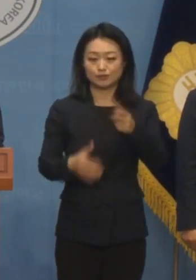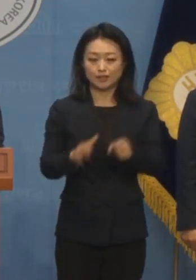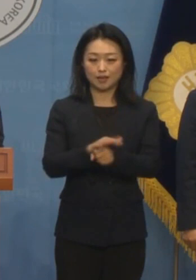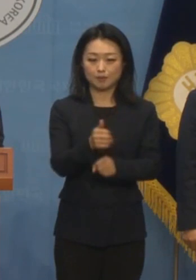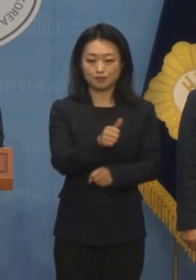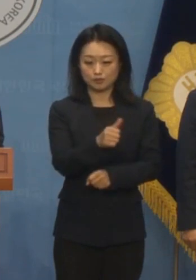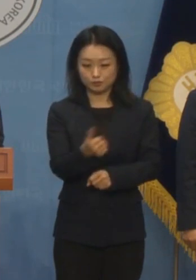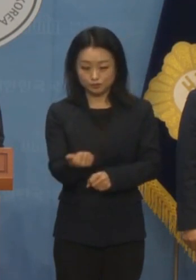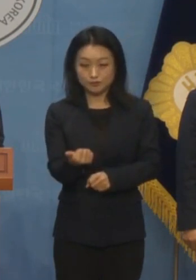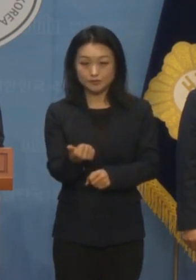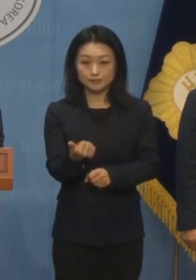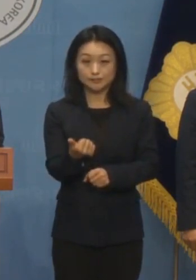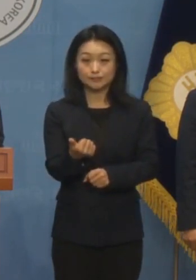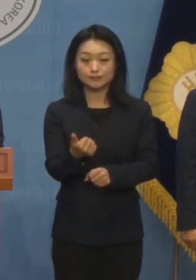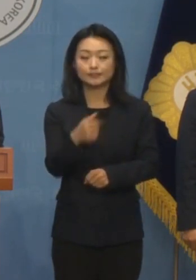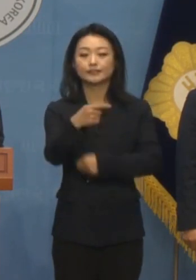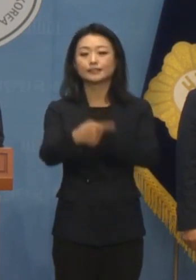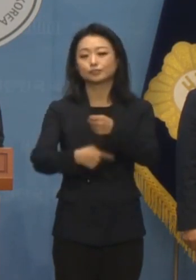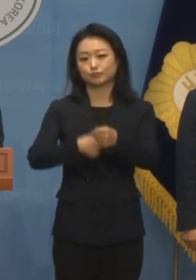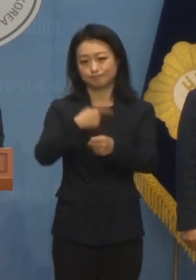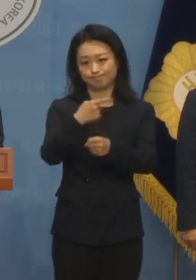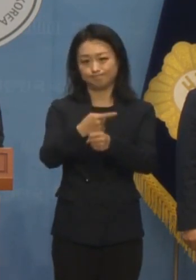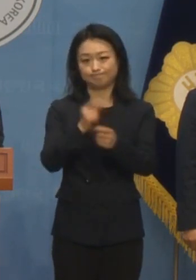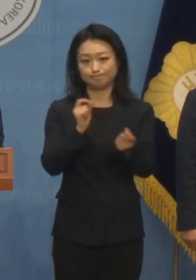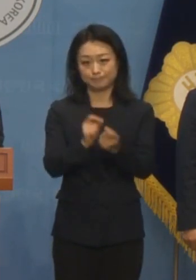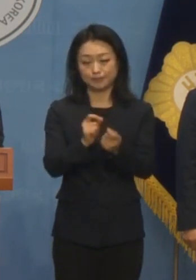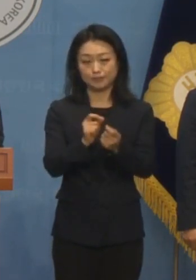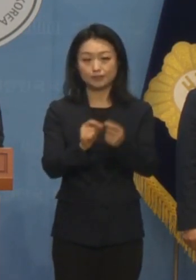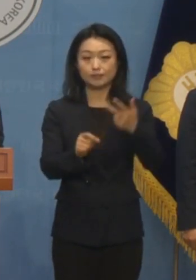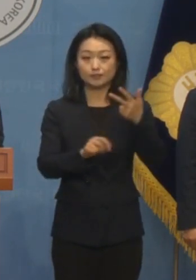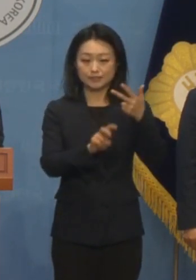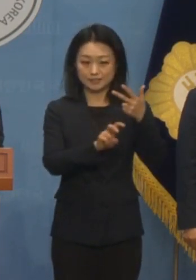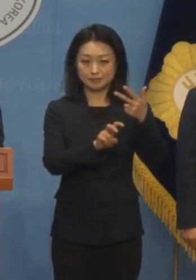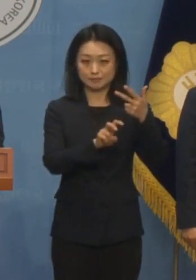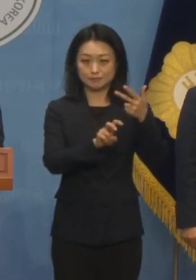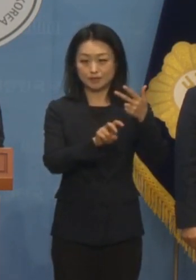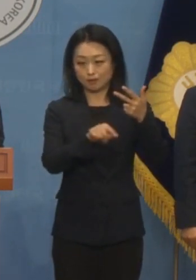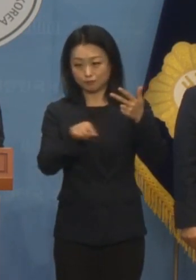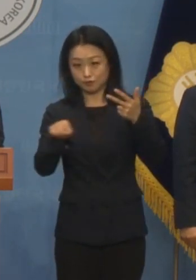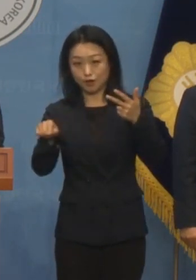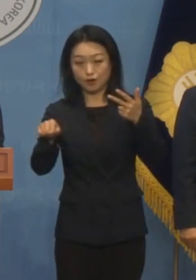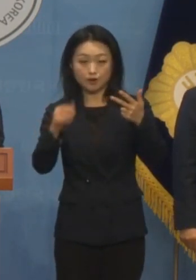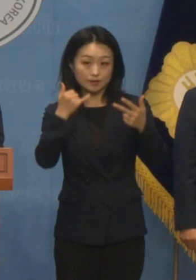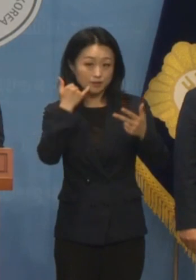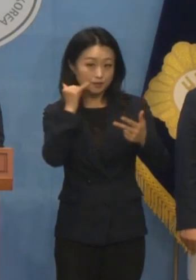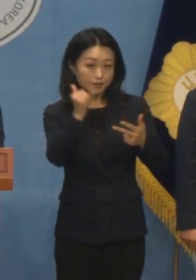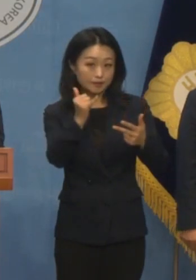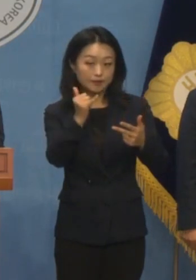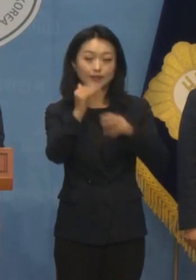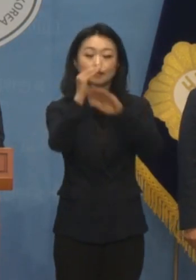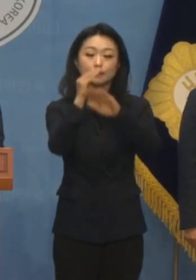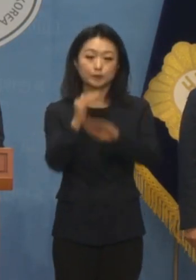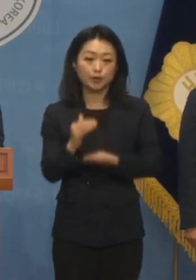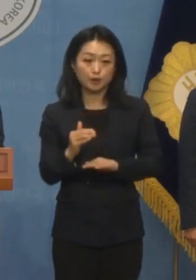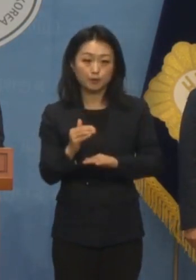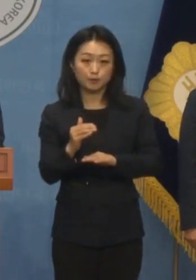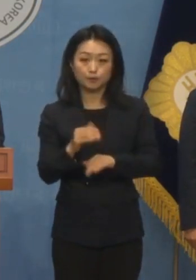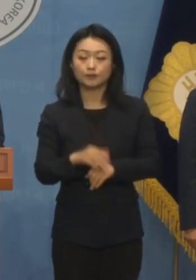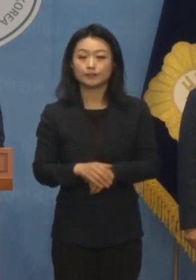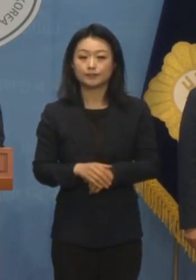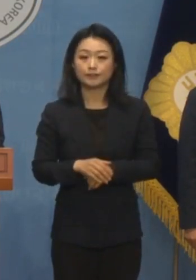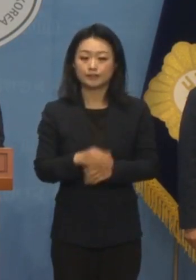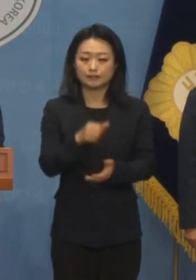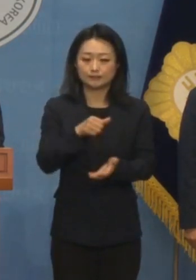순직 1주년이 다가옵니다. 7월 20일부터 가장 중요한 통화 기록이 시간